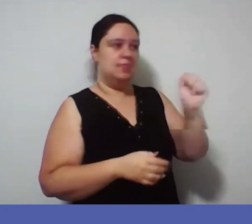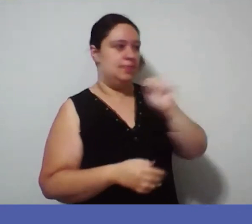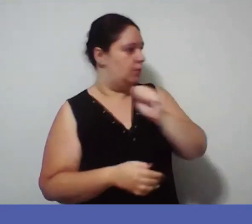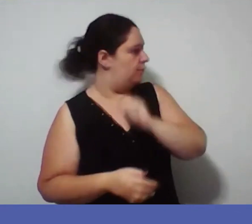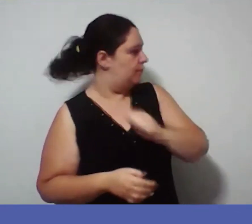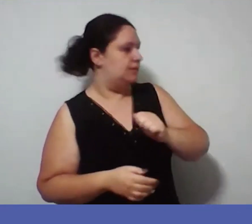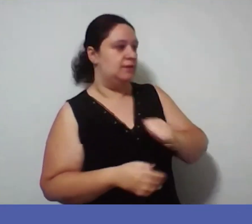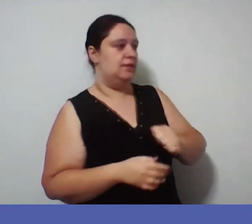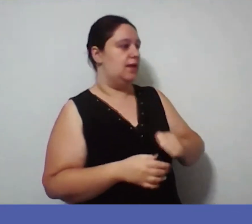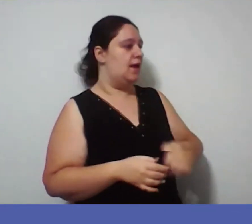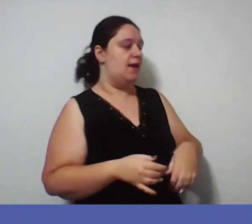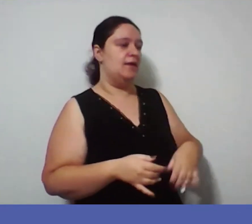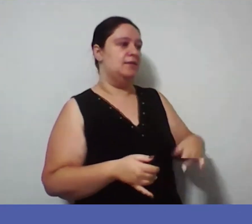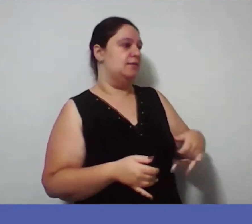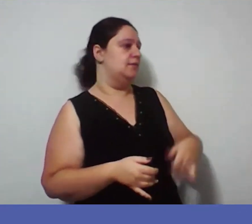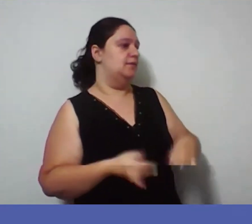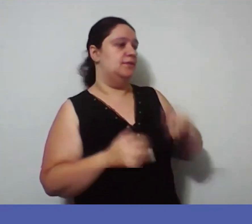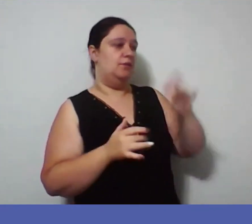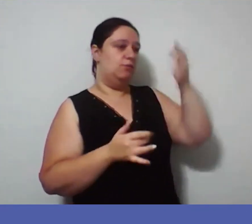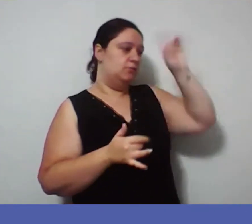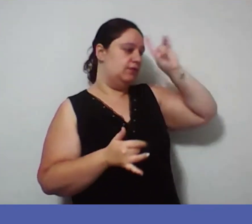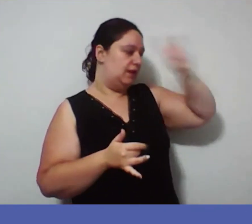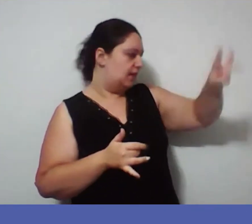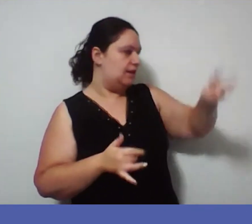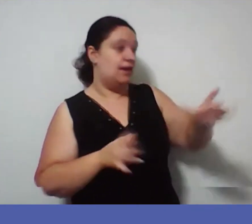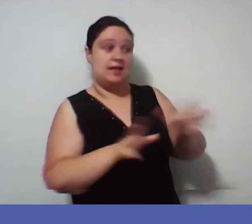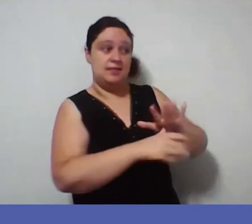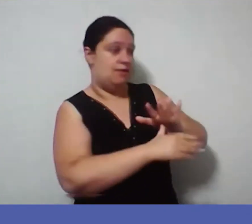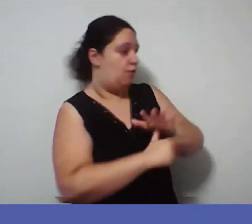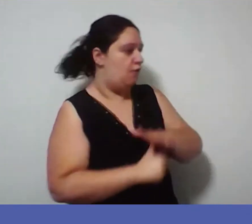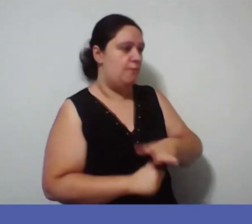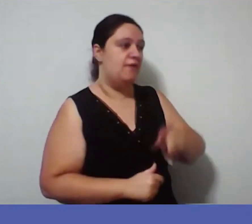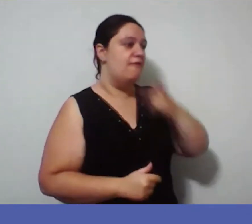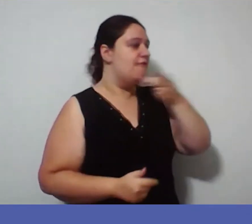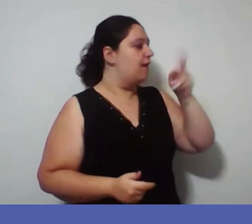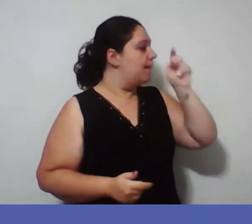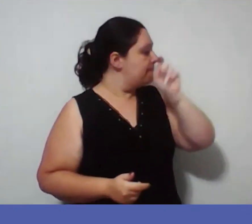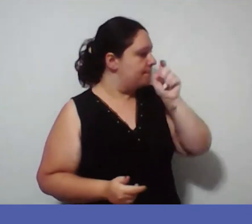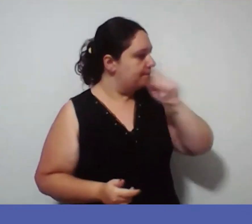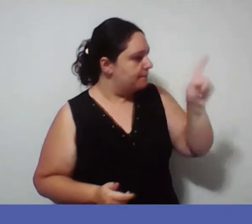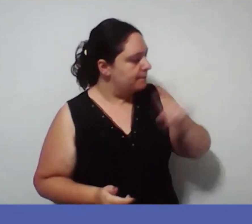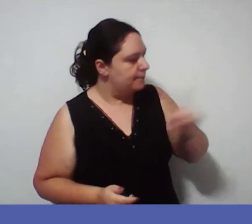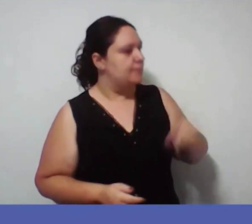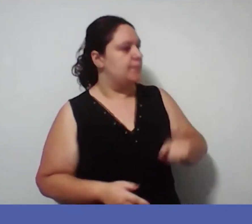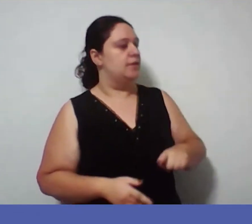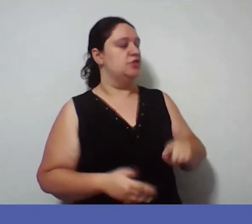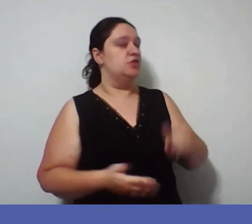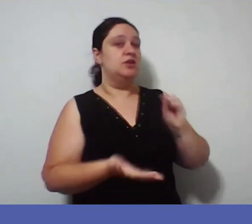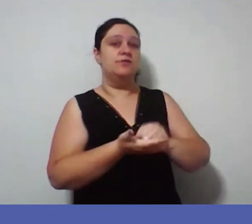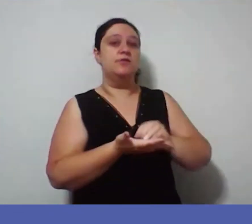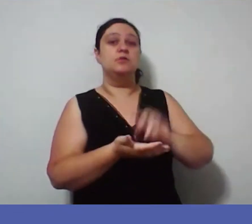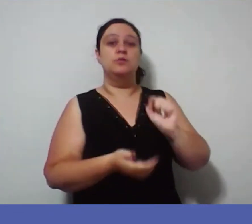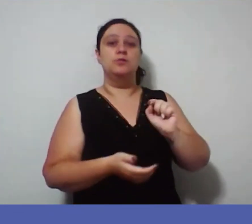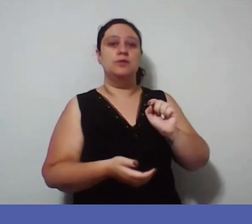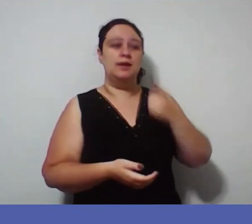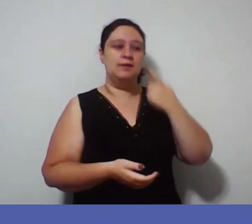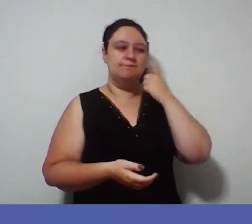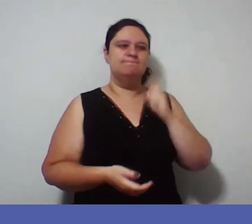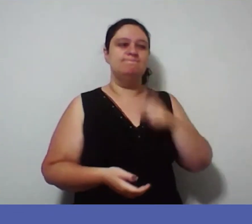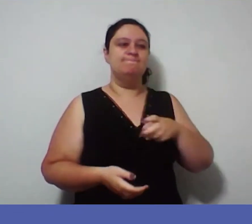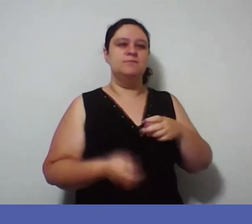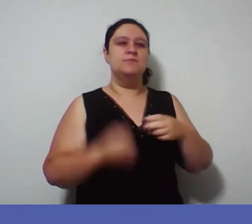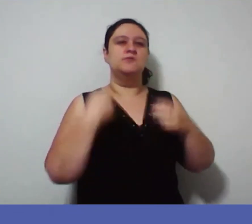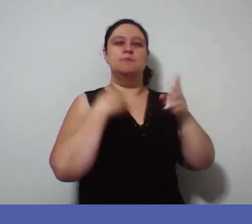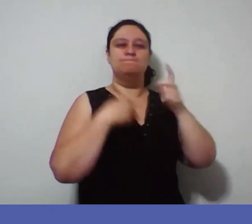não furtarás, não dirás falso testemunho. Aqui faltou não cobiçarás, tá? Honra teu